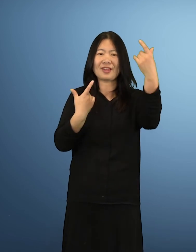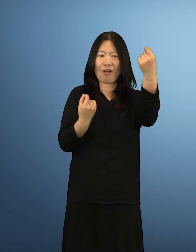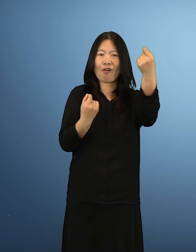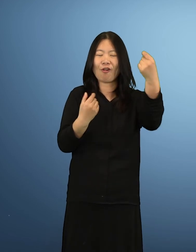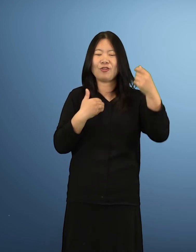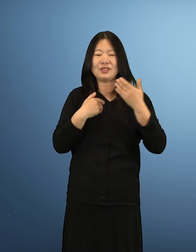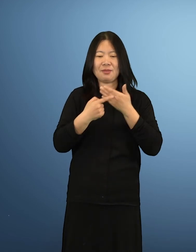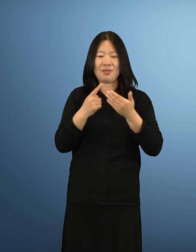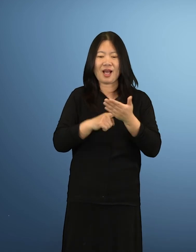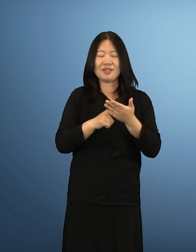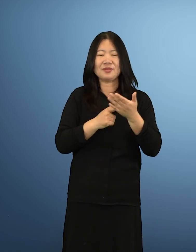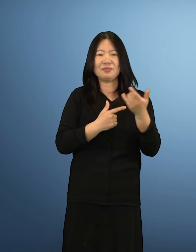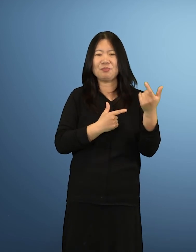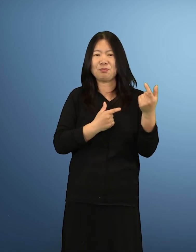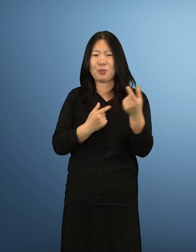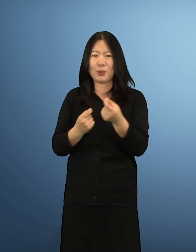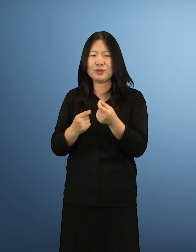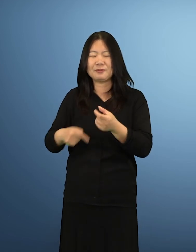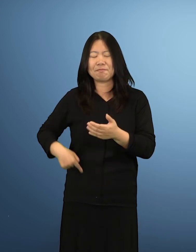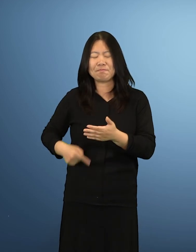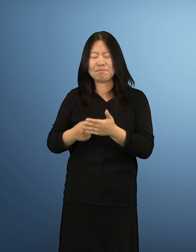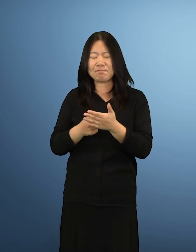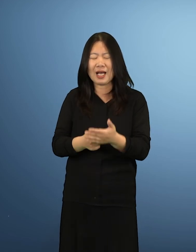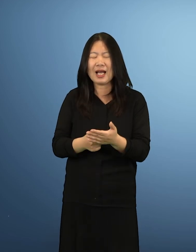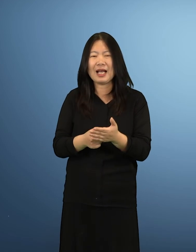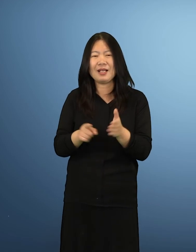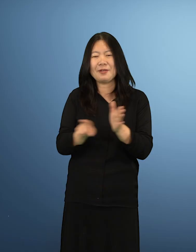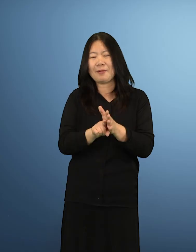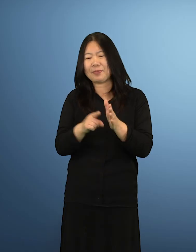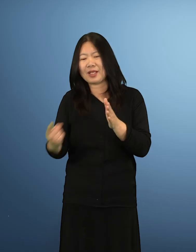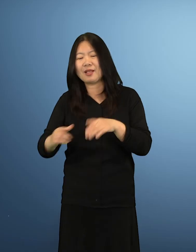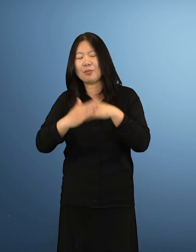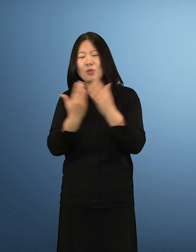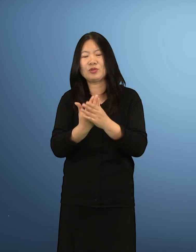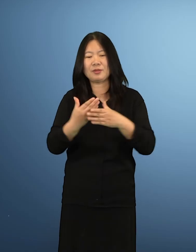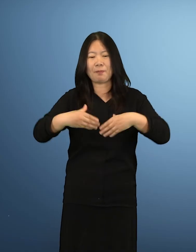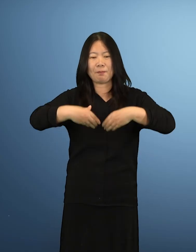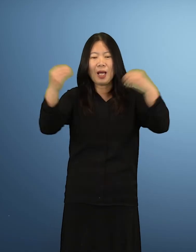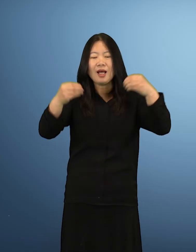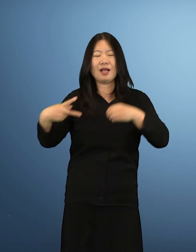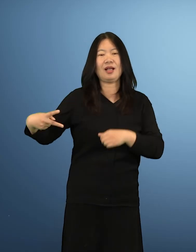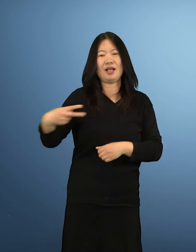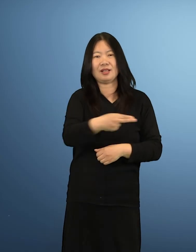우리의 마음도 모든 의욕과 불신의 먹장구름을 걷어내고